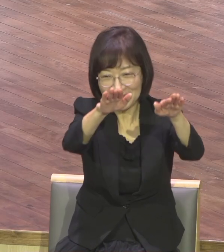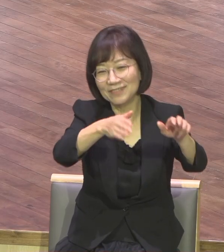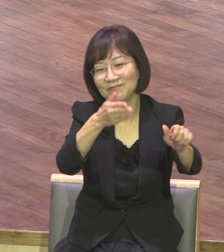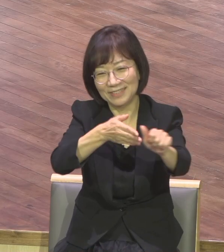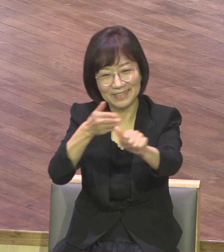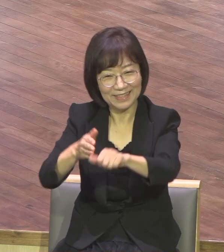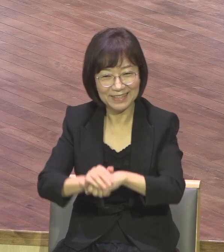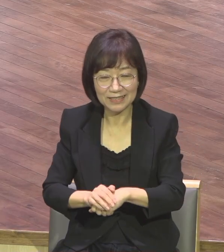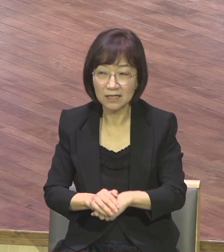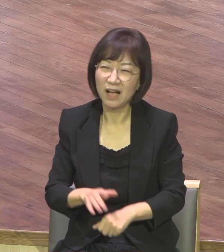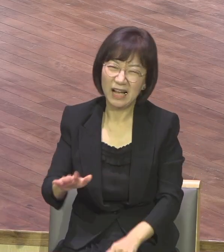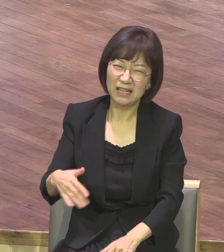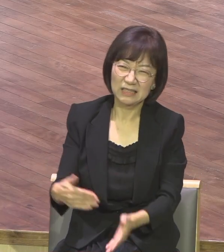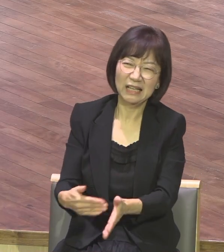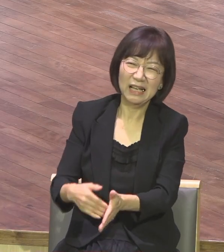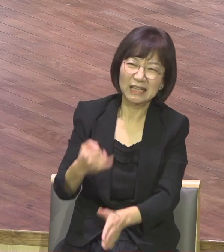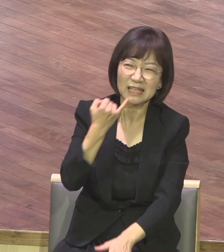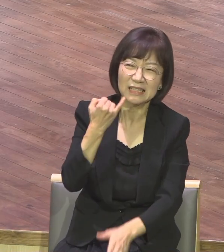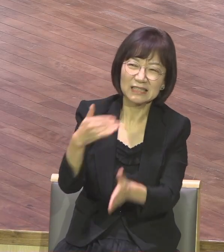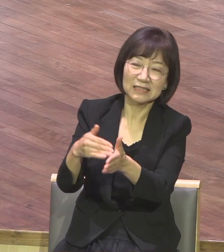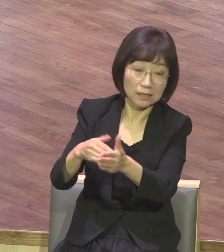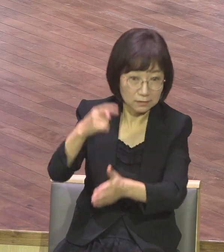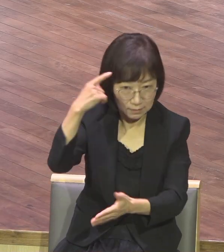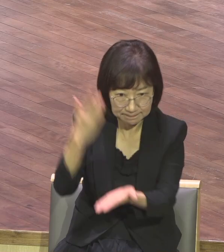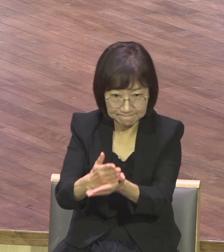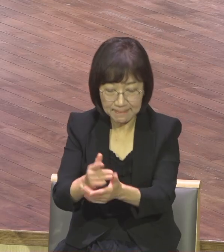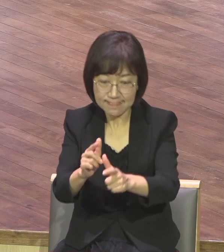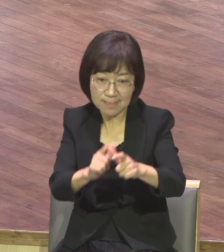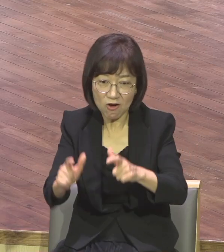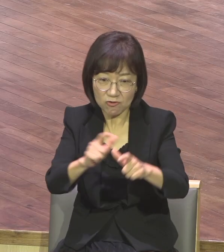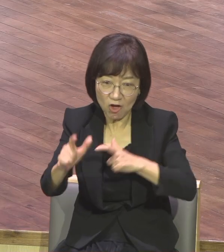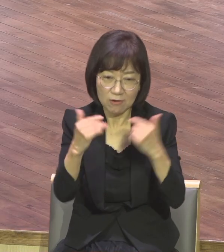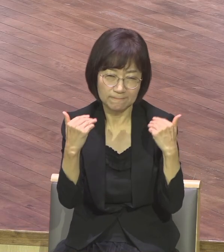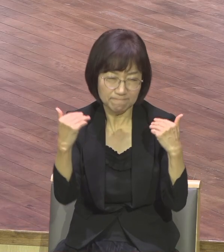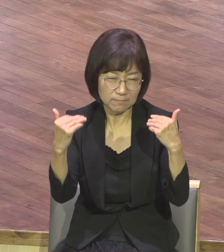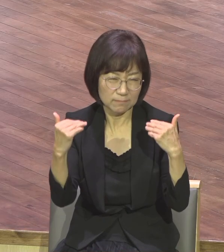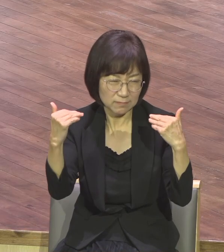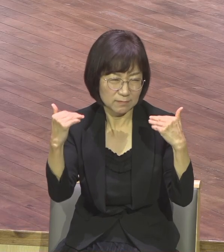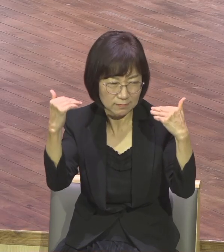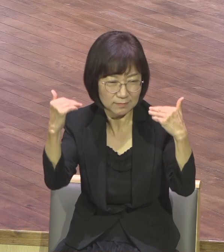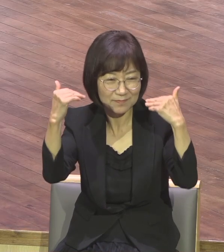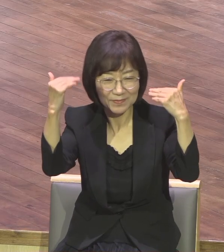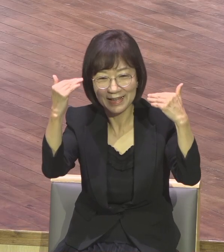네. 여기서 만족하지 말고 계속해서 성장 성장 성장.